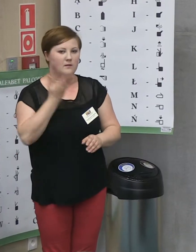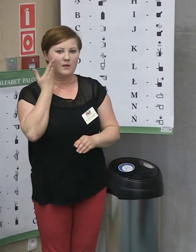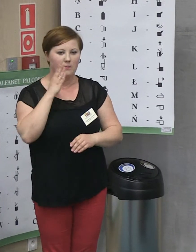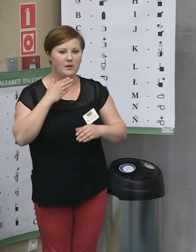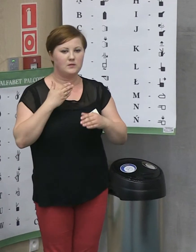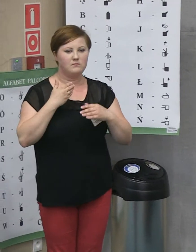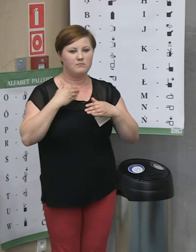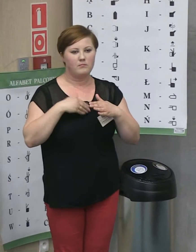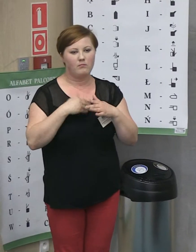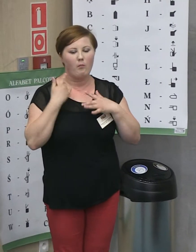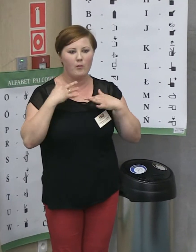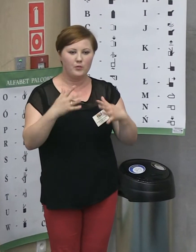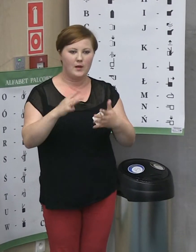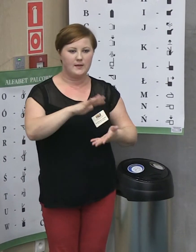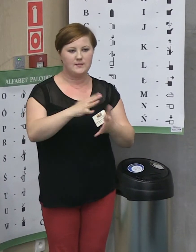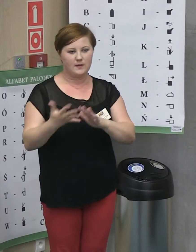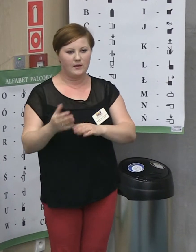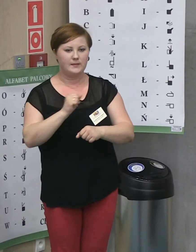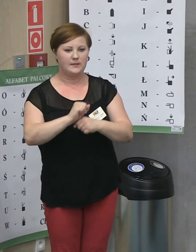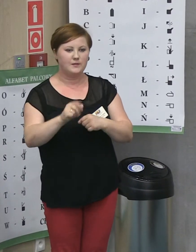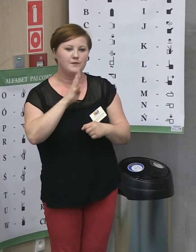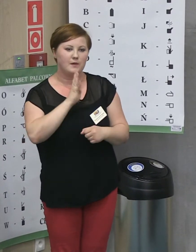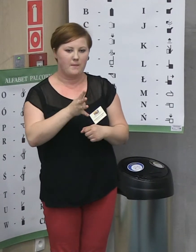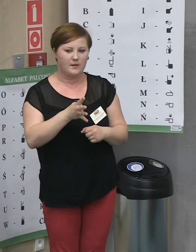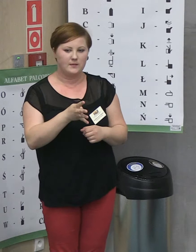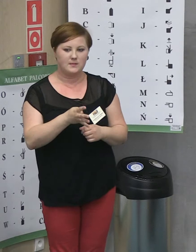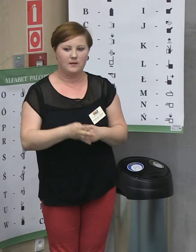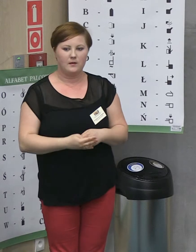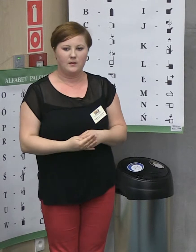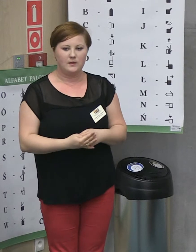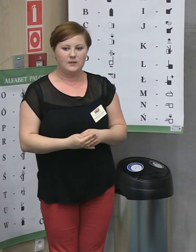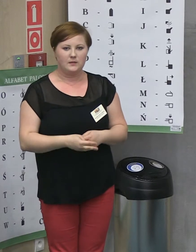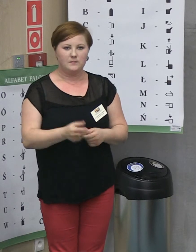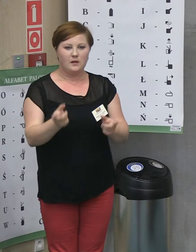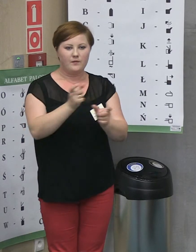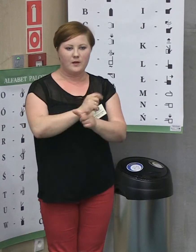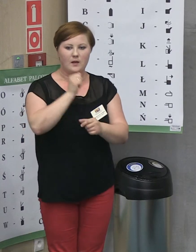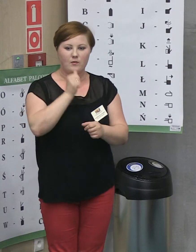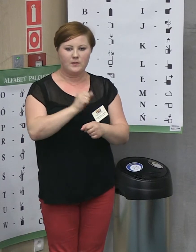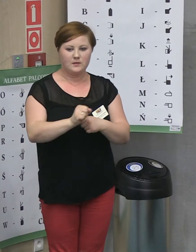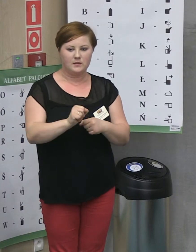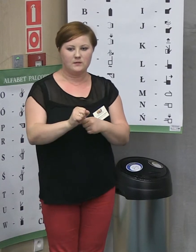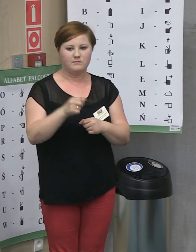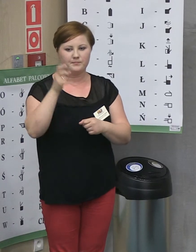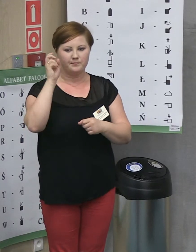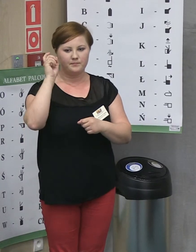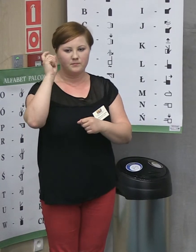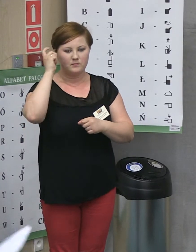popularny say-writing jest w Stanach Zjednoczonych, a tu w krajach europejskich to Belgia,